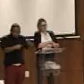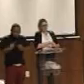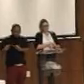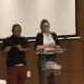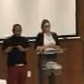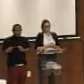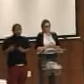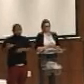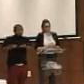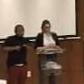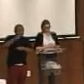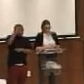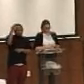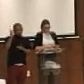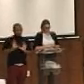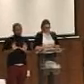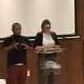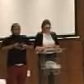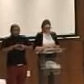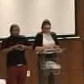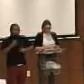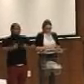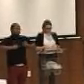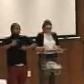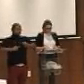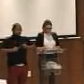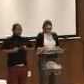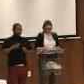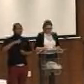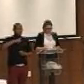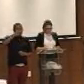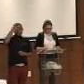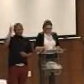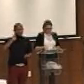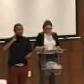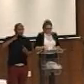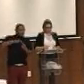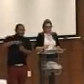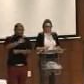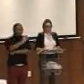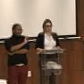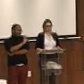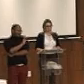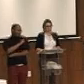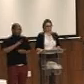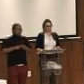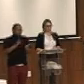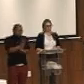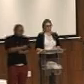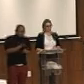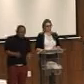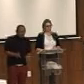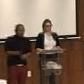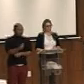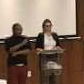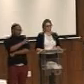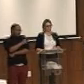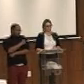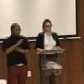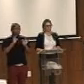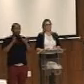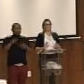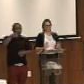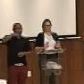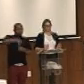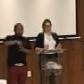tirada intercamp com representação dos técnicos, dos docentes e dos gestores. A maior parte dos debates aconteceu aqui mesmo, foram mais ou menos